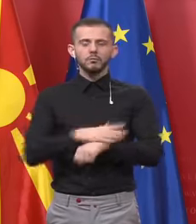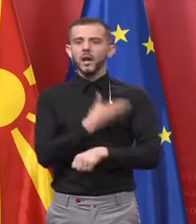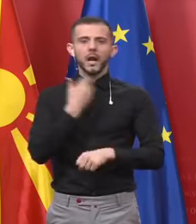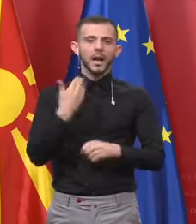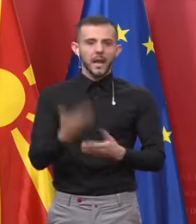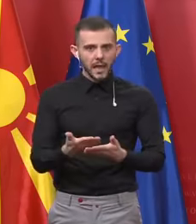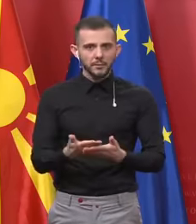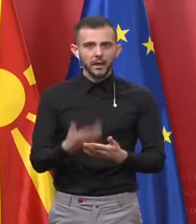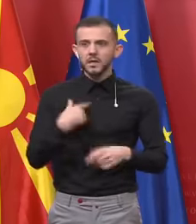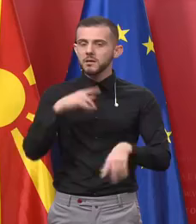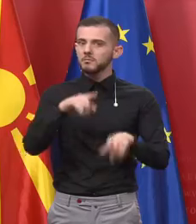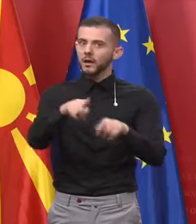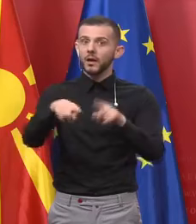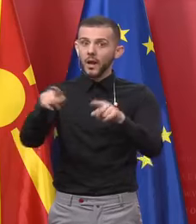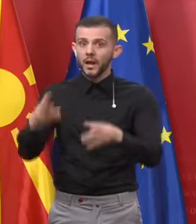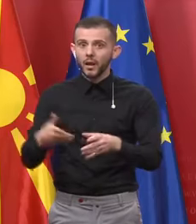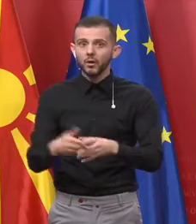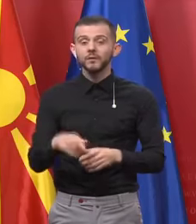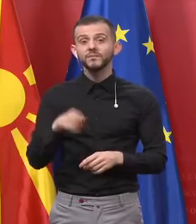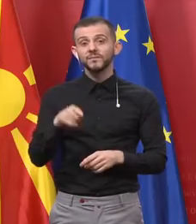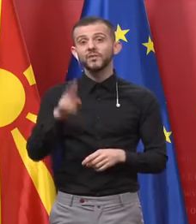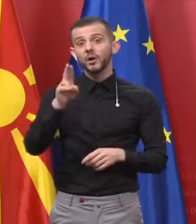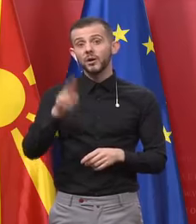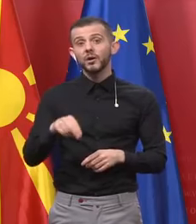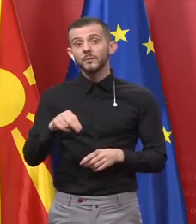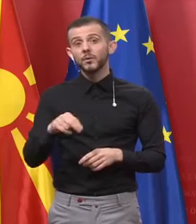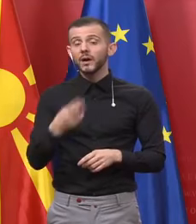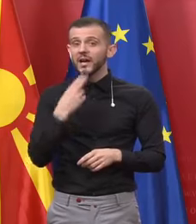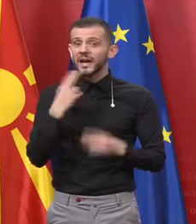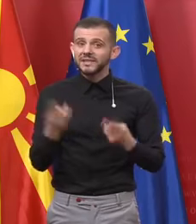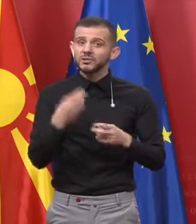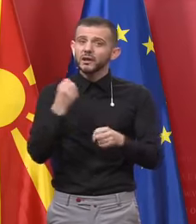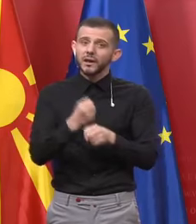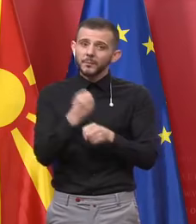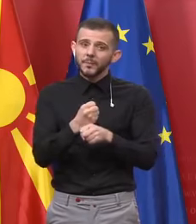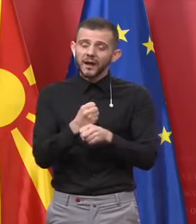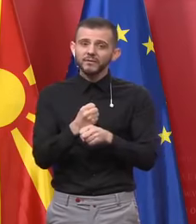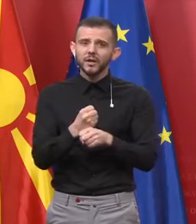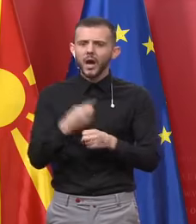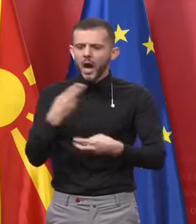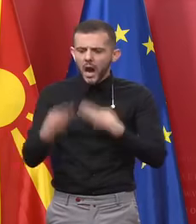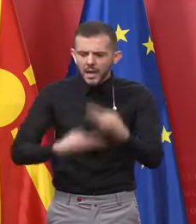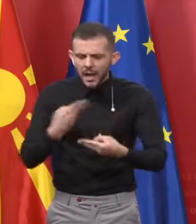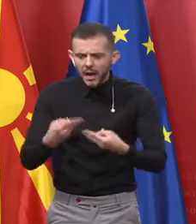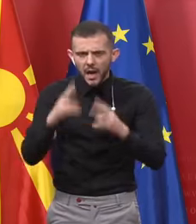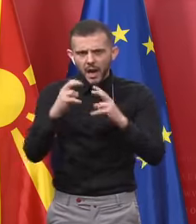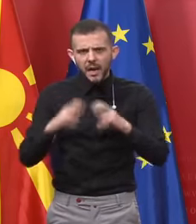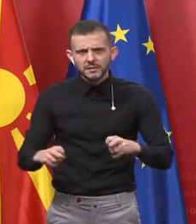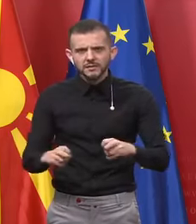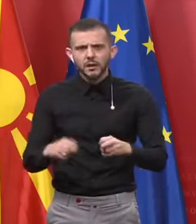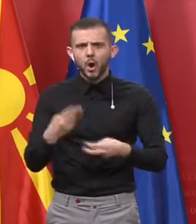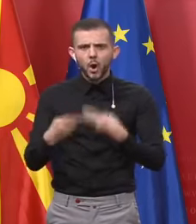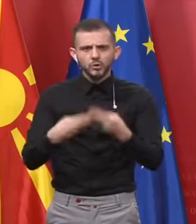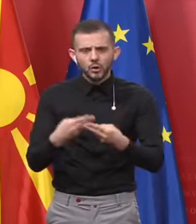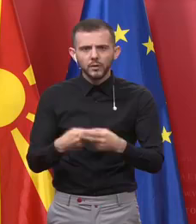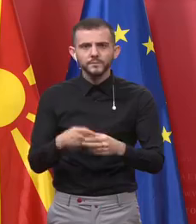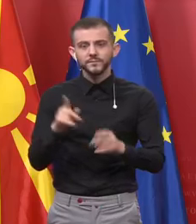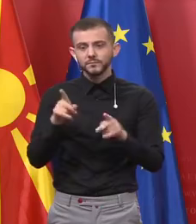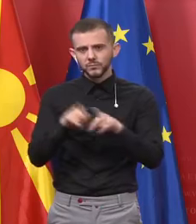заразен, ги направил, врз основа на тоа многу полесно ќе се направи и анализа, контрола и ќе се постави индикација